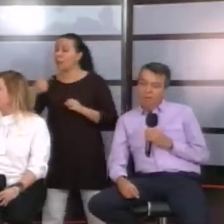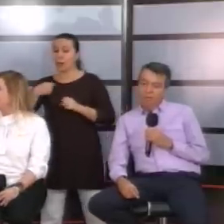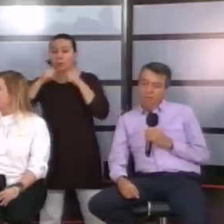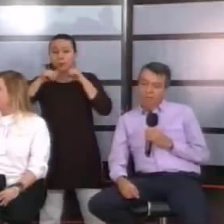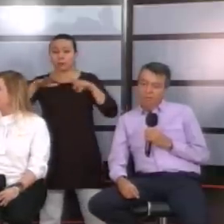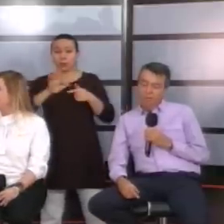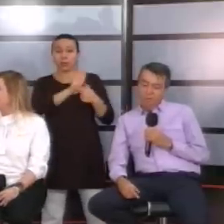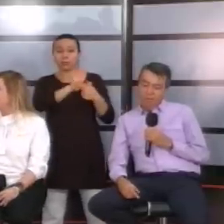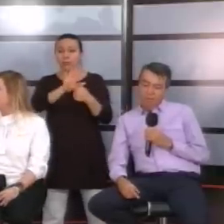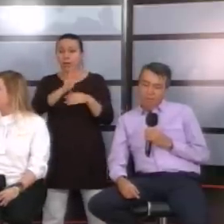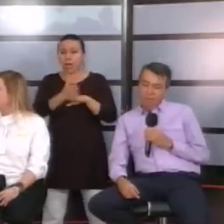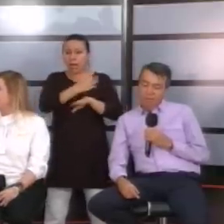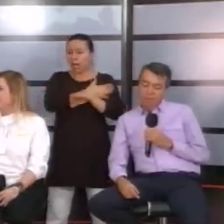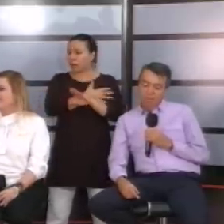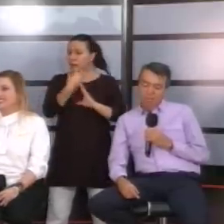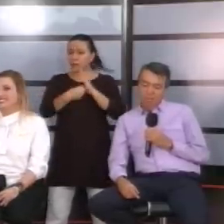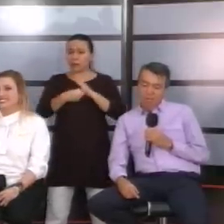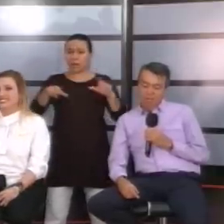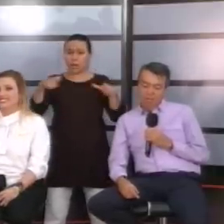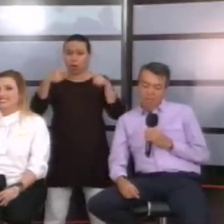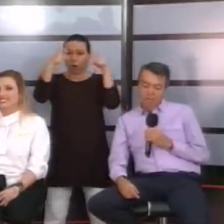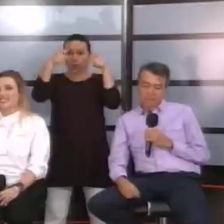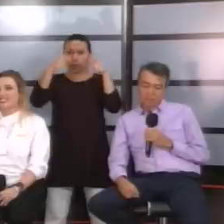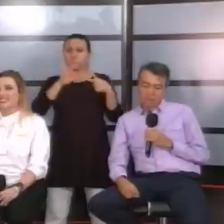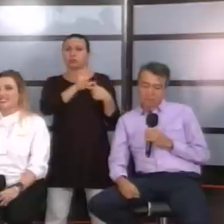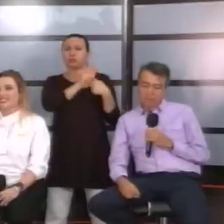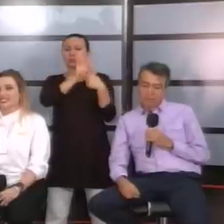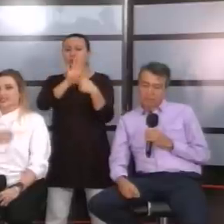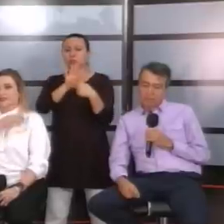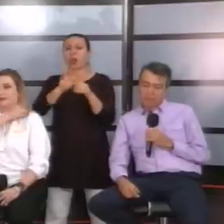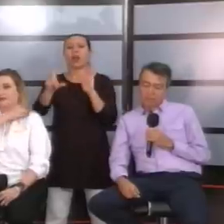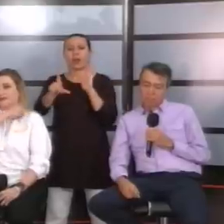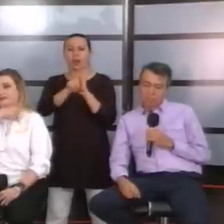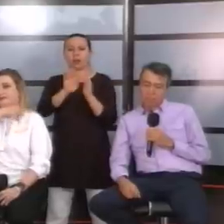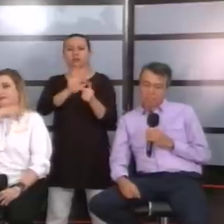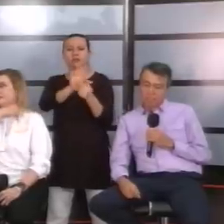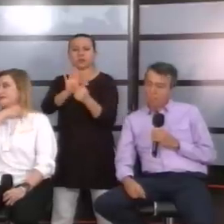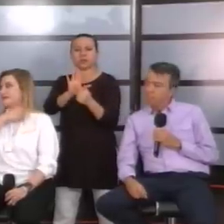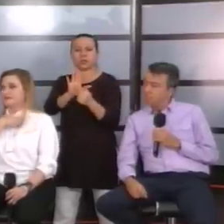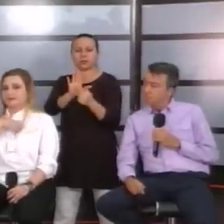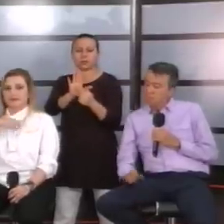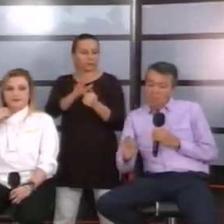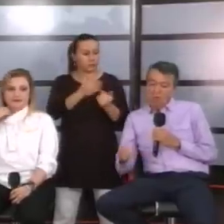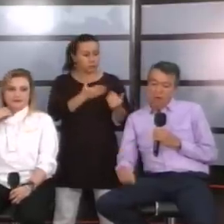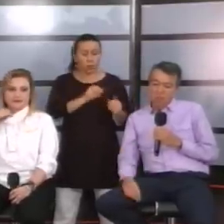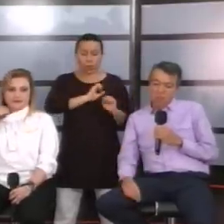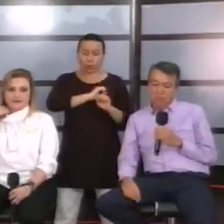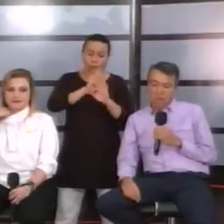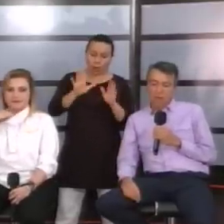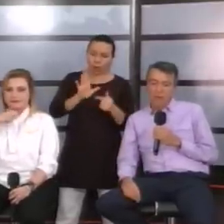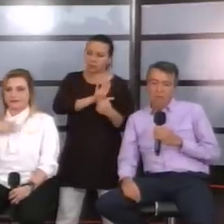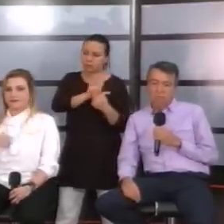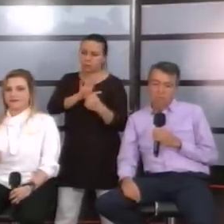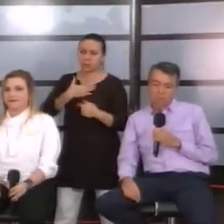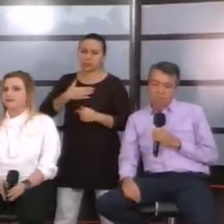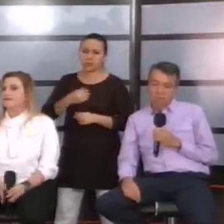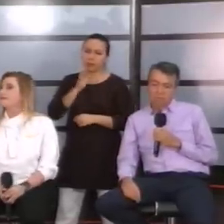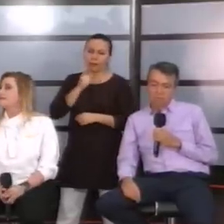pública. Antes de salir del Congreso de la República me tocó, además por disposición legal, presentarla. Rolo ahí. Sí, claro, tengo